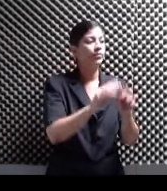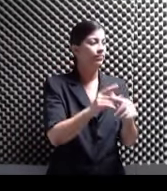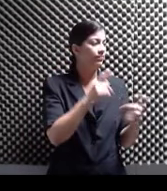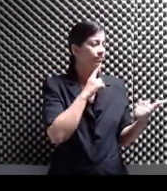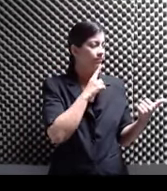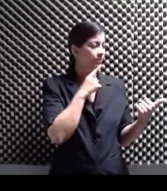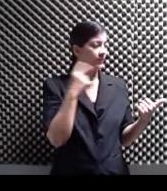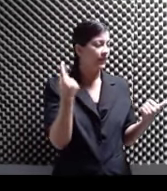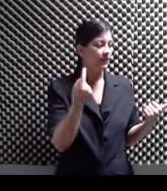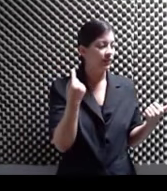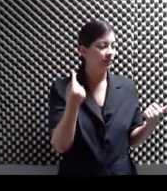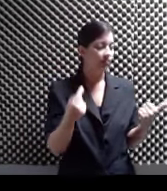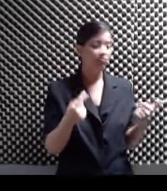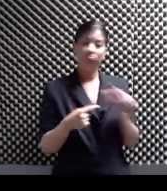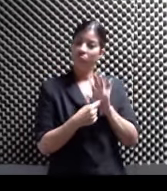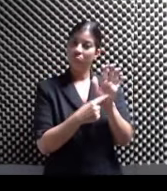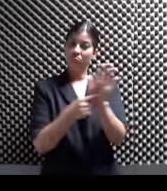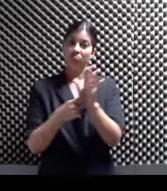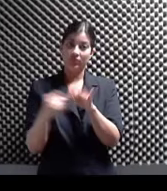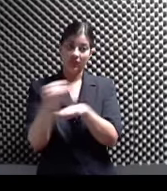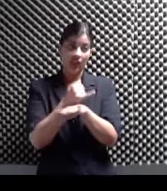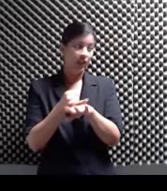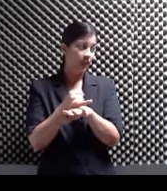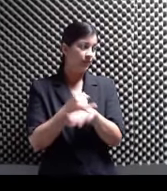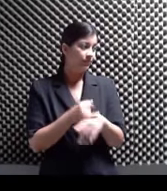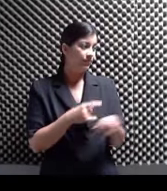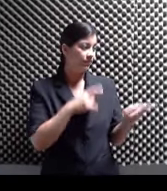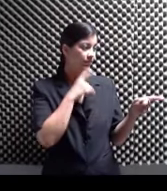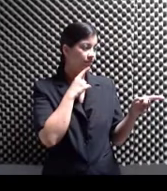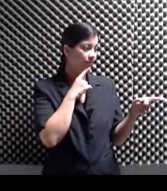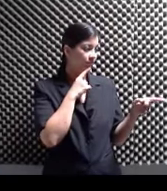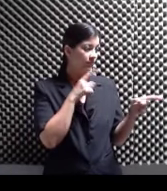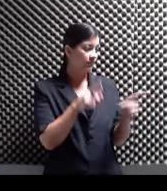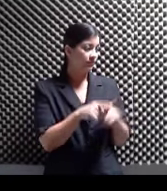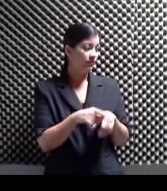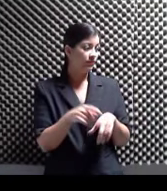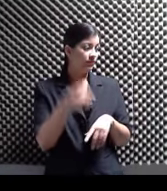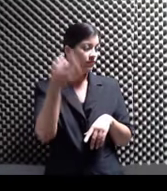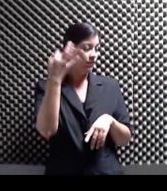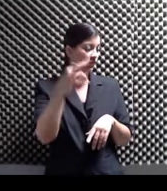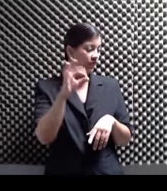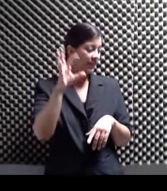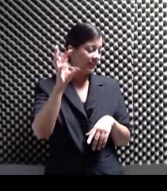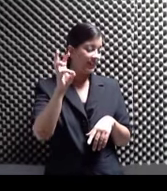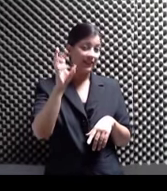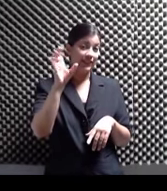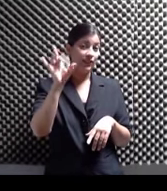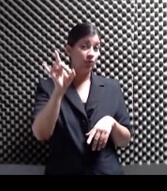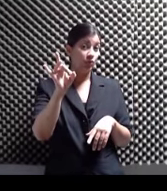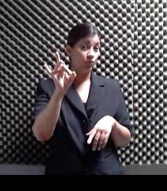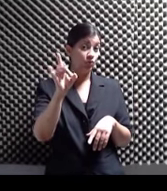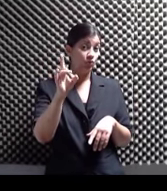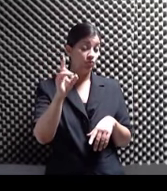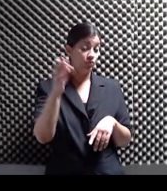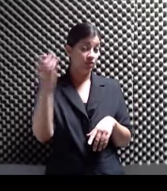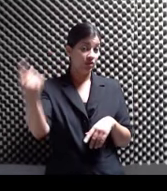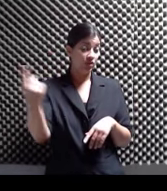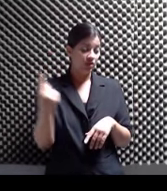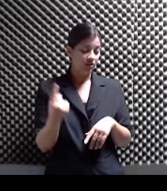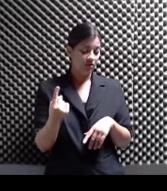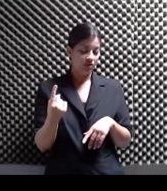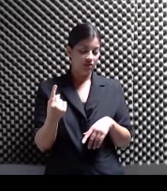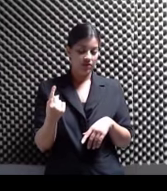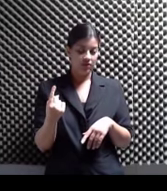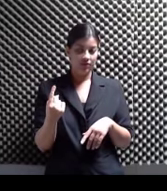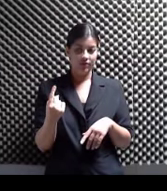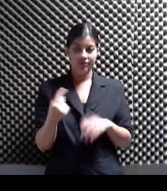hoteles y hacía presentaciones alrededor de la isla. Aquí la tenemos en el año 1968, cuando se presentó